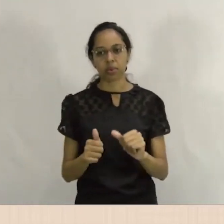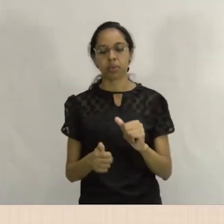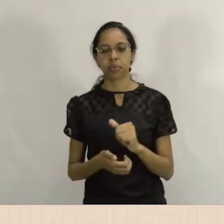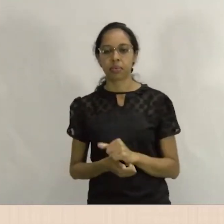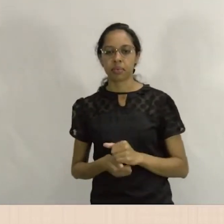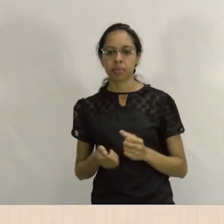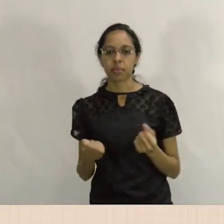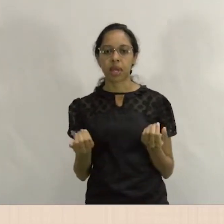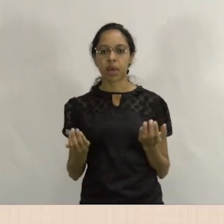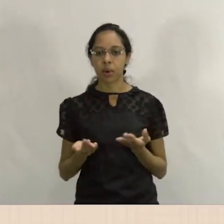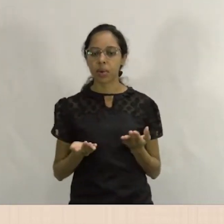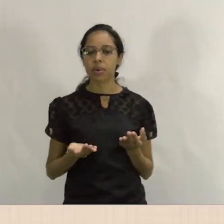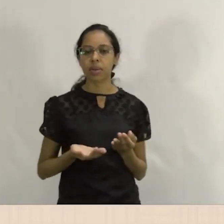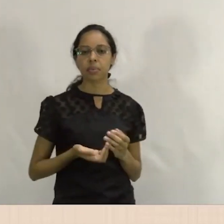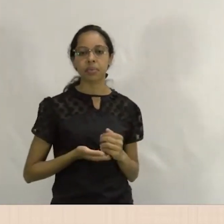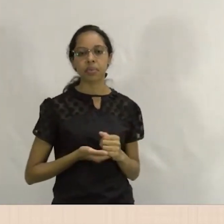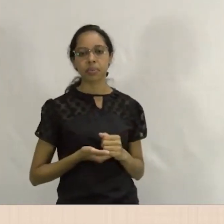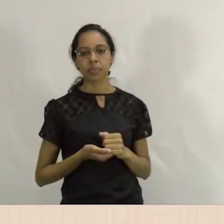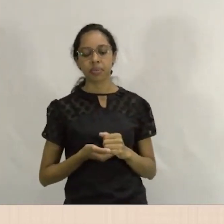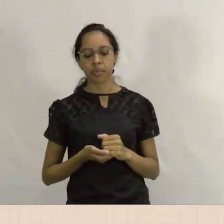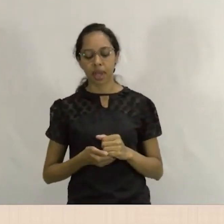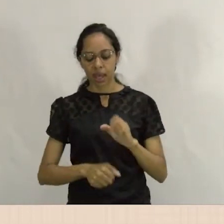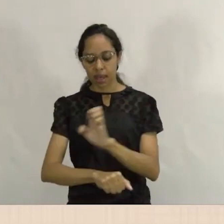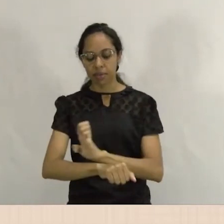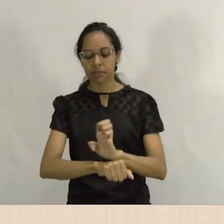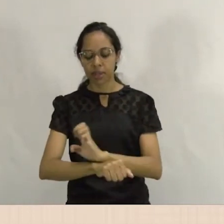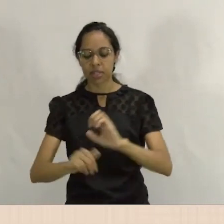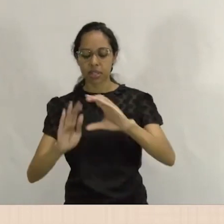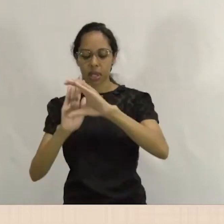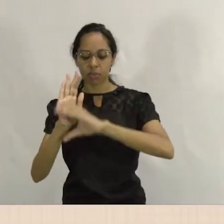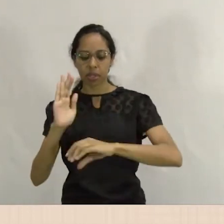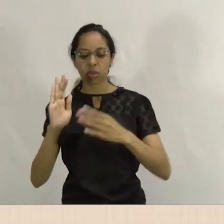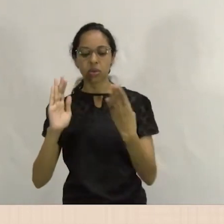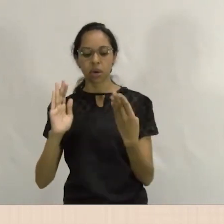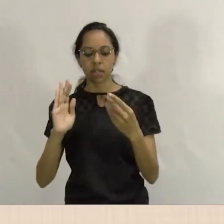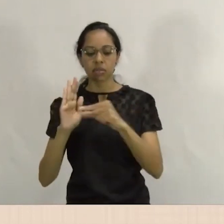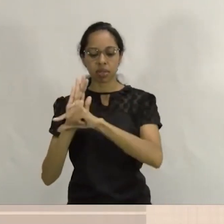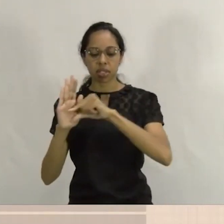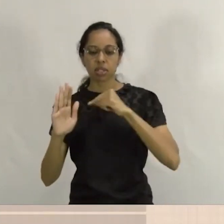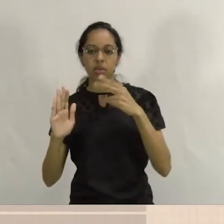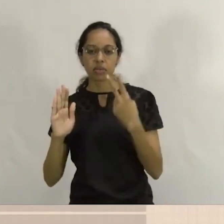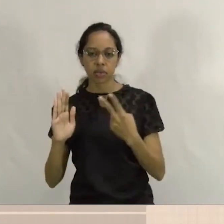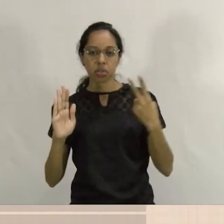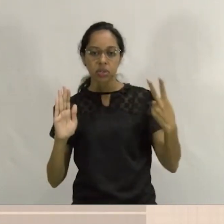Por isso, irmãos, Efésios capítulo 4, versículo 22.